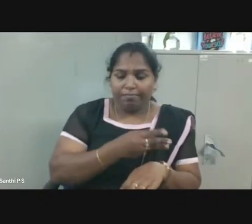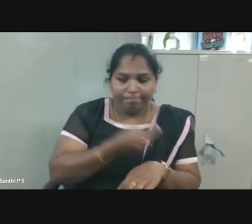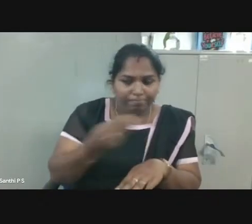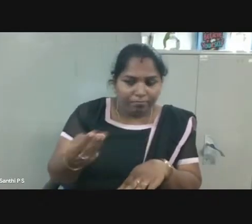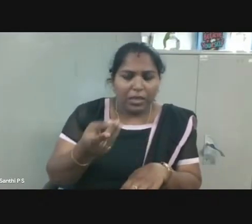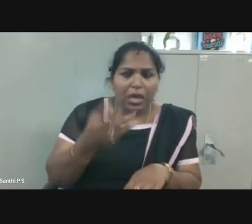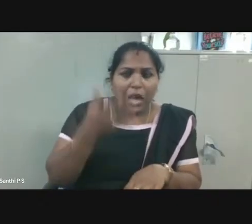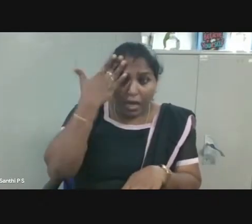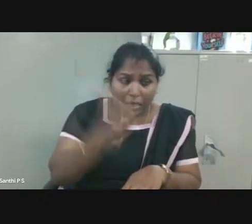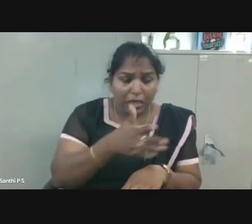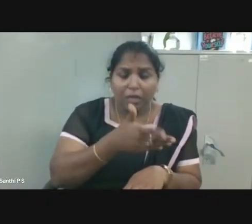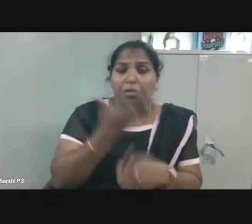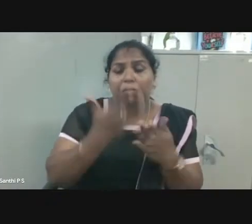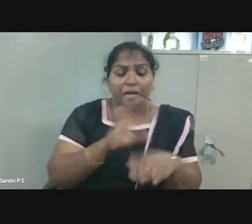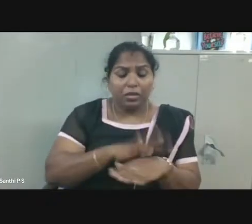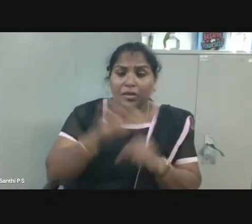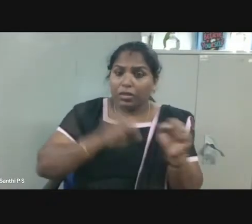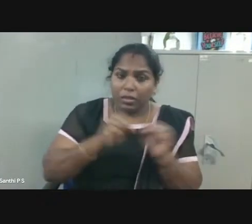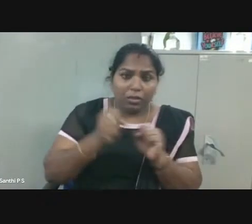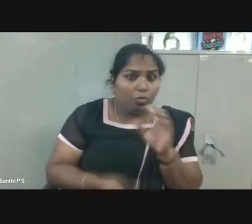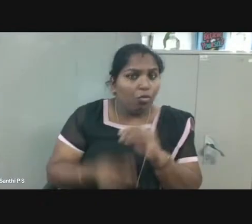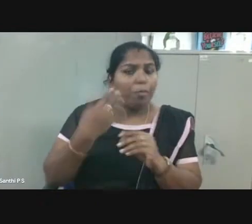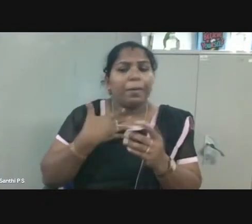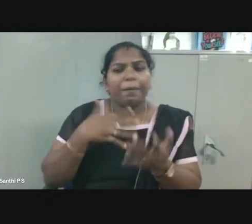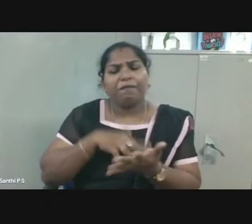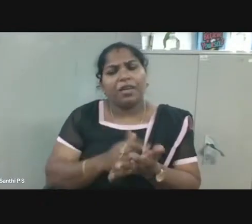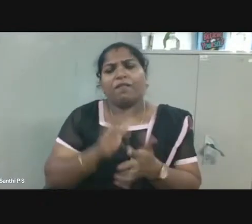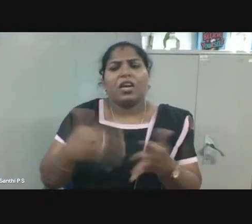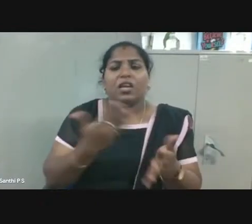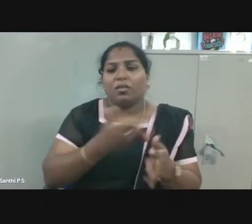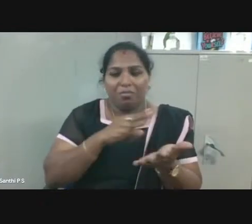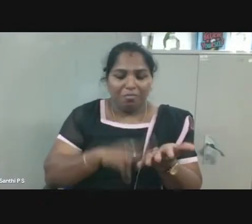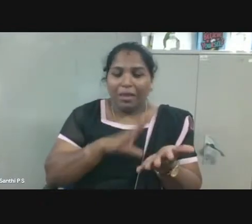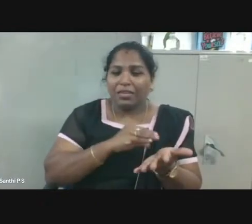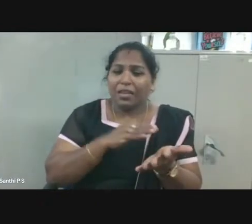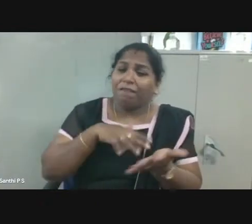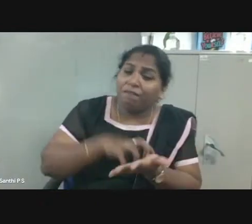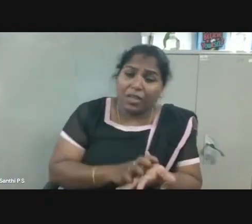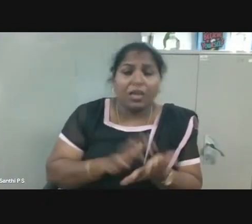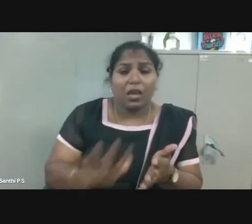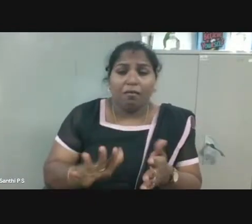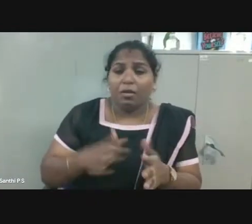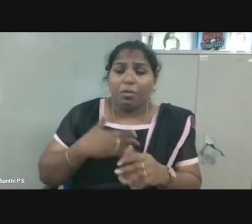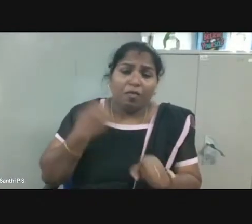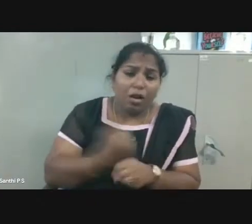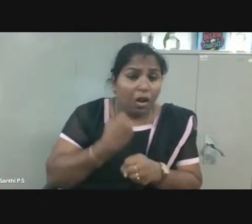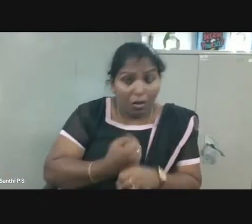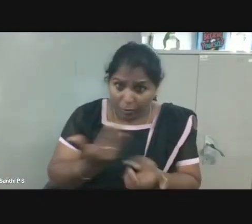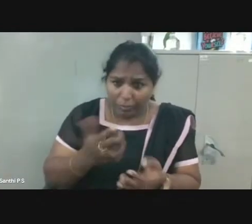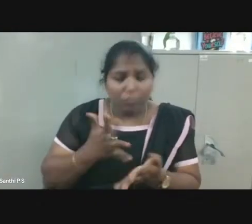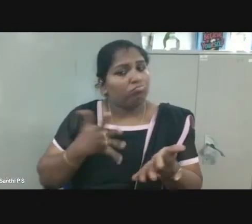അവർ കൂടുതൽ ചെയ്ത് കഴിഞ്ഞാൽ ഇവർ പെട്ടെന്ന് ക്ഷീണിച്ചു പോകും. കാരണം ഇവരുടെ മസിലിന് ബലമില്ല. അവര് വലുതായിട്ട് അവർക്ക് എഫേർട്ട് ഇടാനുള്ള ഒരു